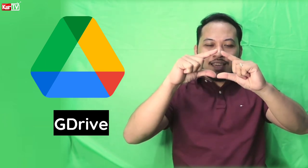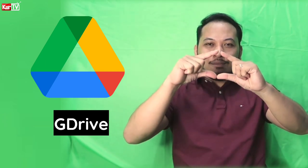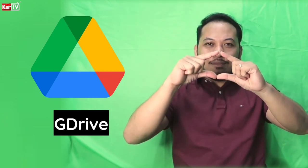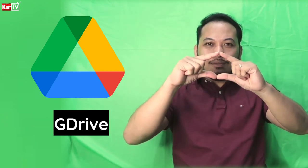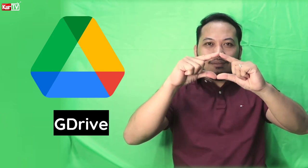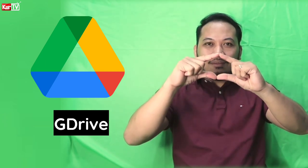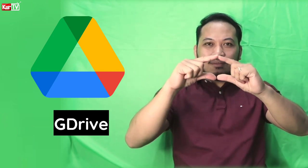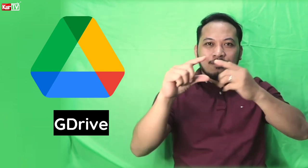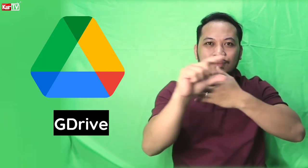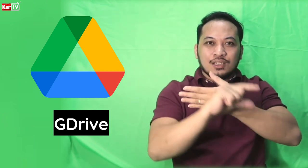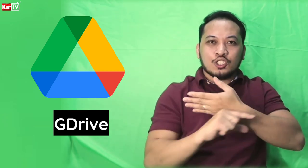Drive. G